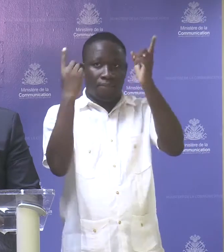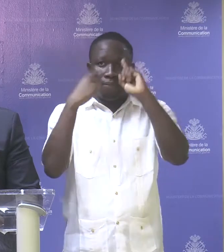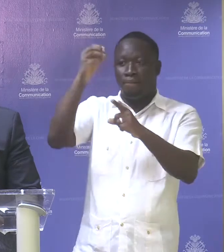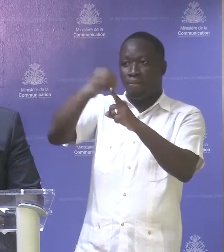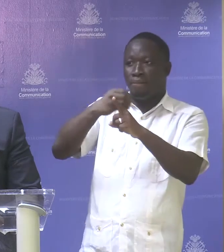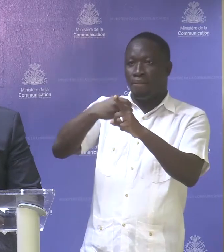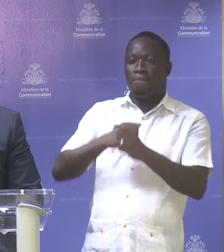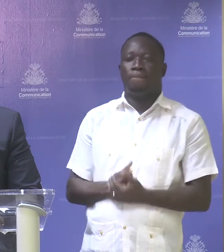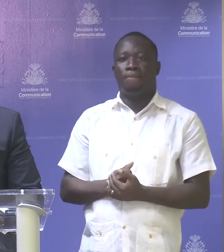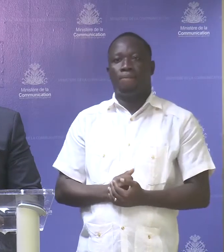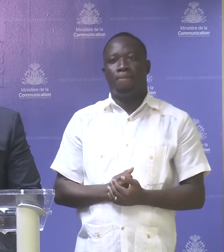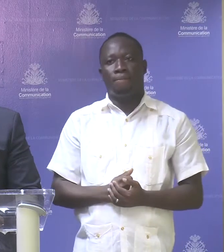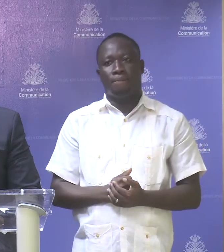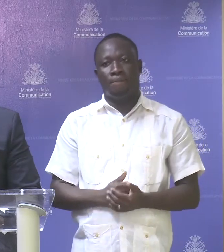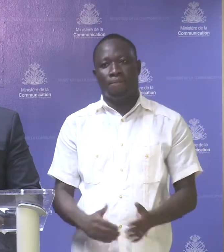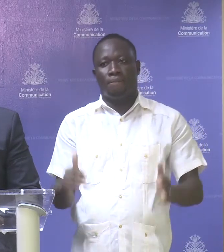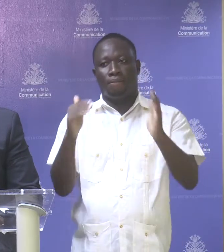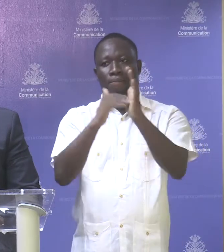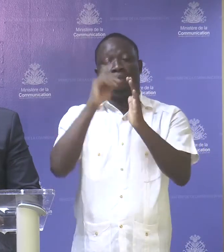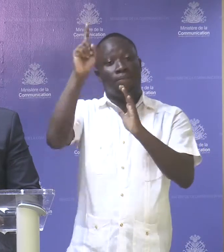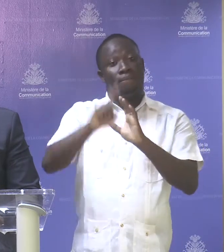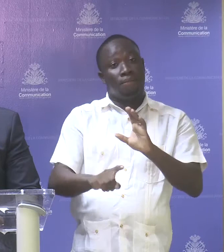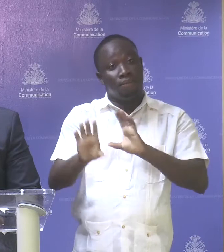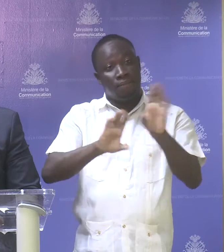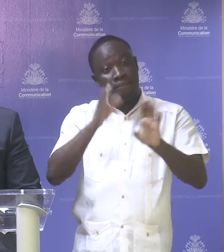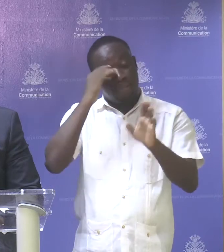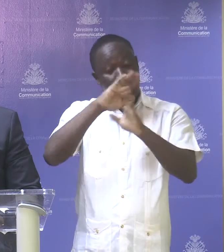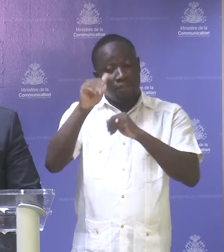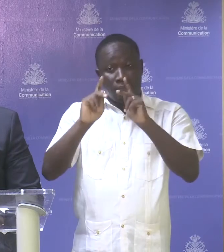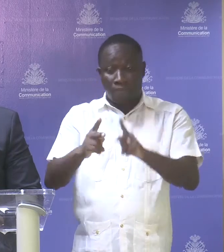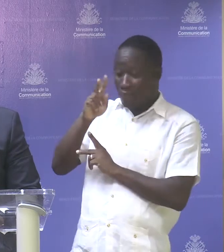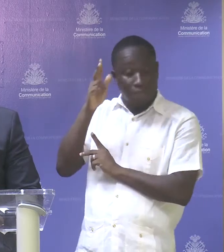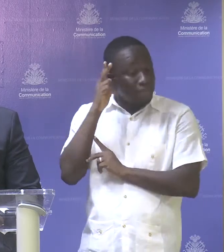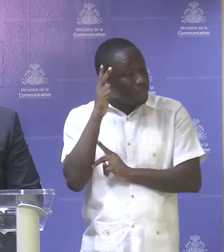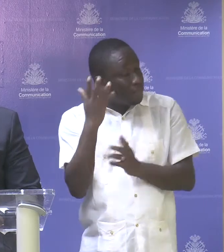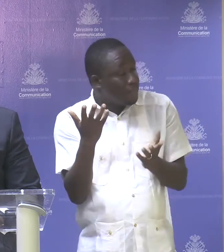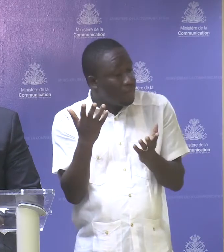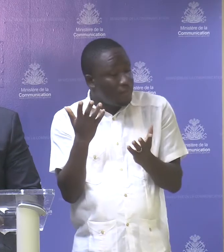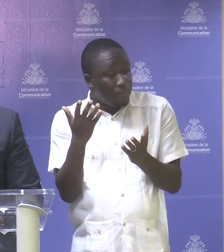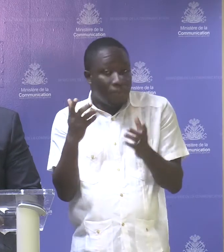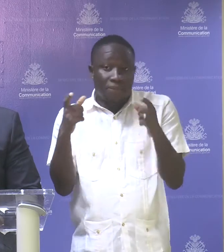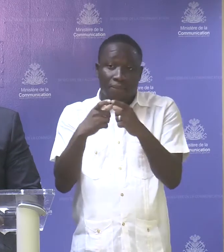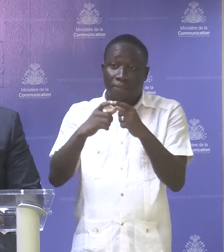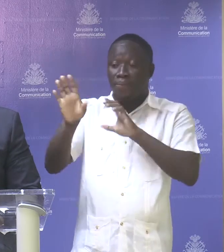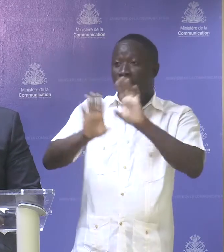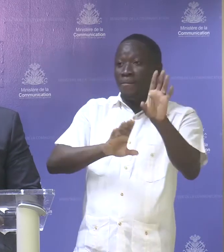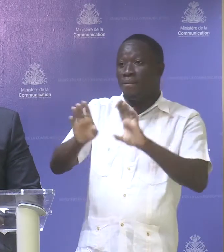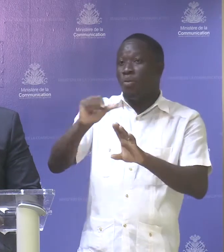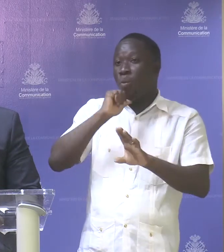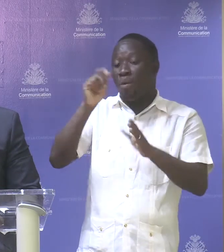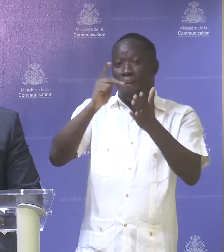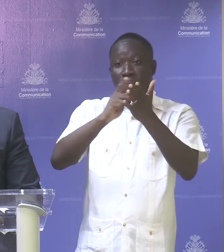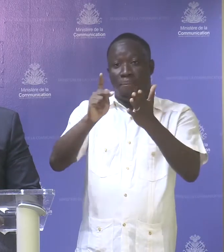capable identifier tout le monde dans le pays et puis ba yo un numéro. D'après monsieur Fièvre, on y a 7 millions de monde qui ont enregistré dans base données